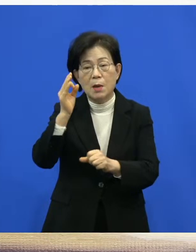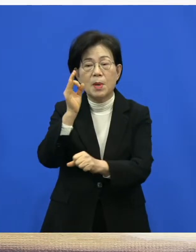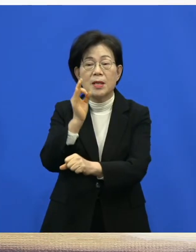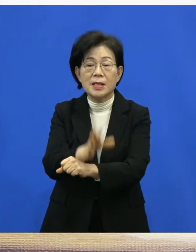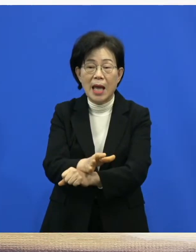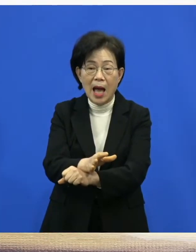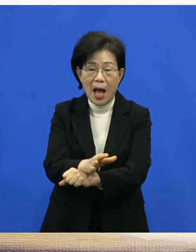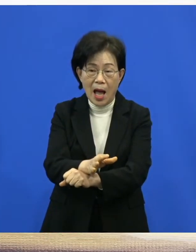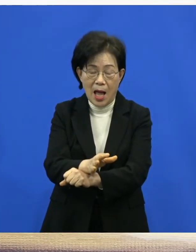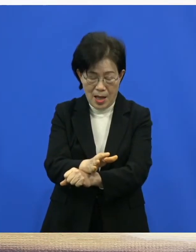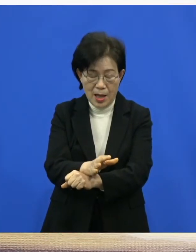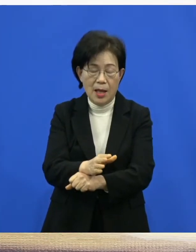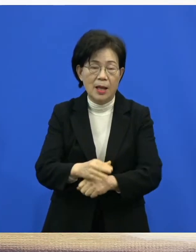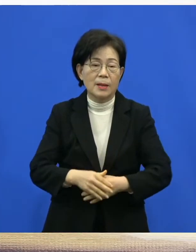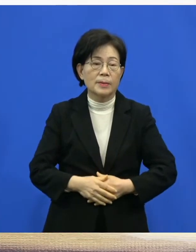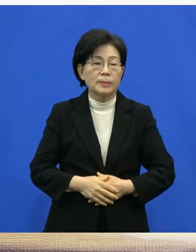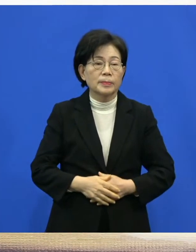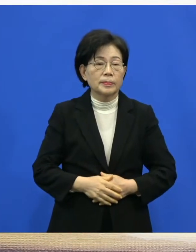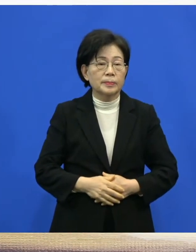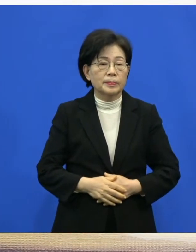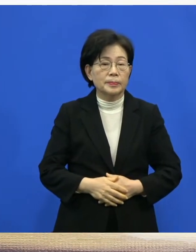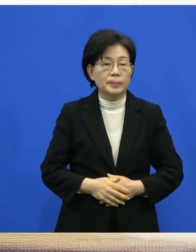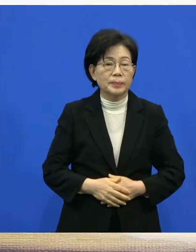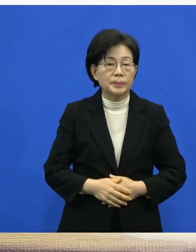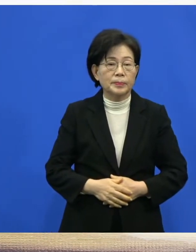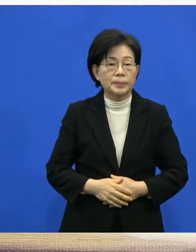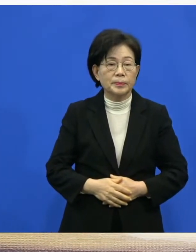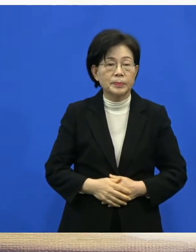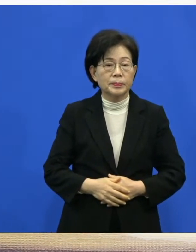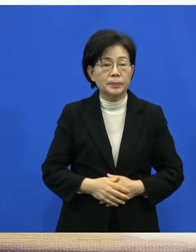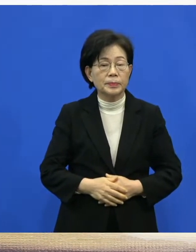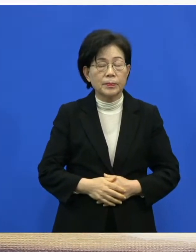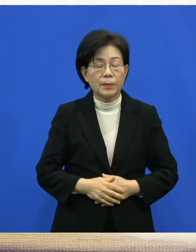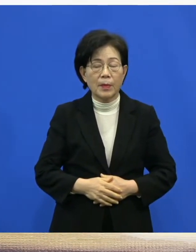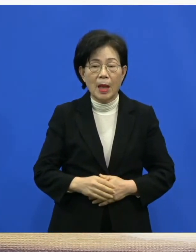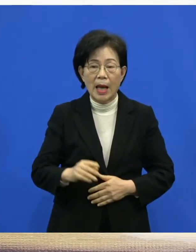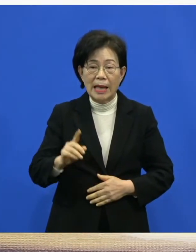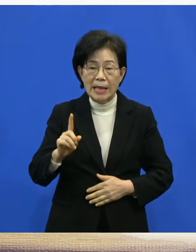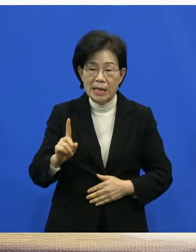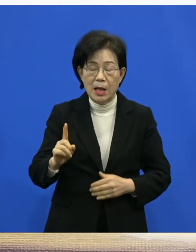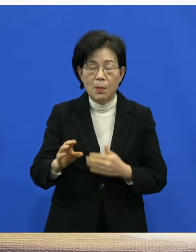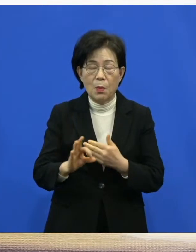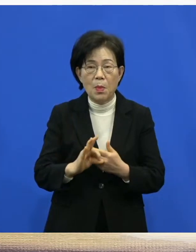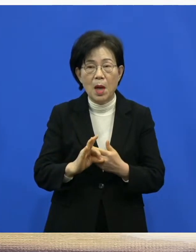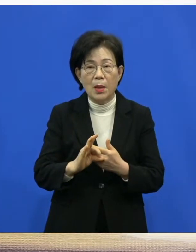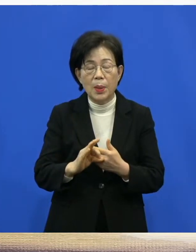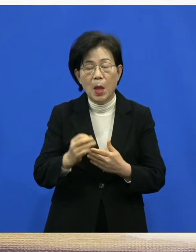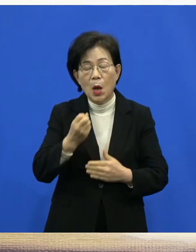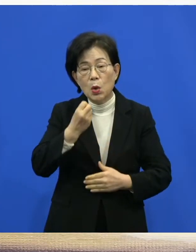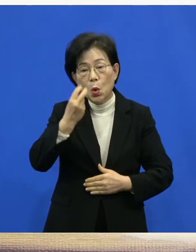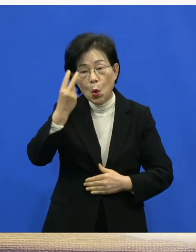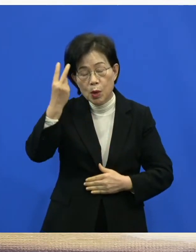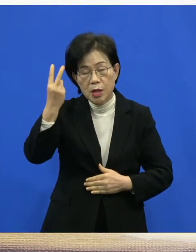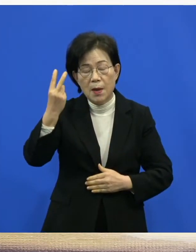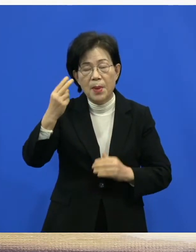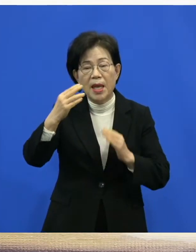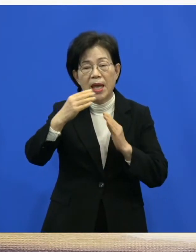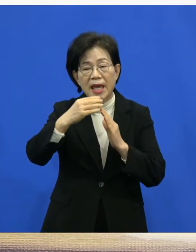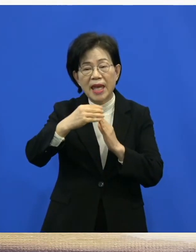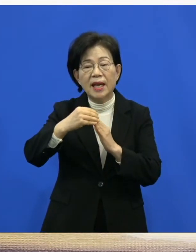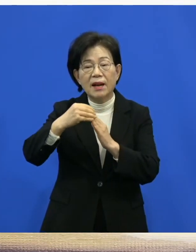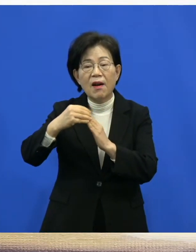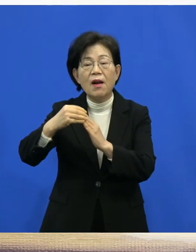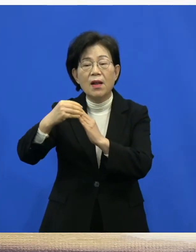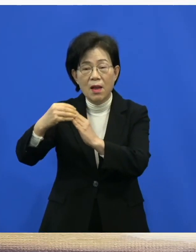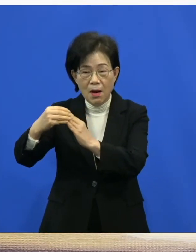요셉을 산이라 그랬습니다. 여기 1절에 요셉이 이끌려 그랬어요.